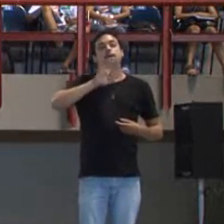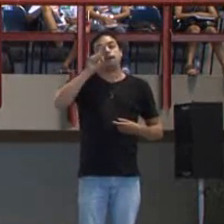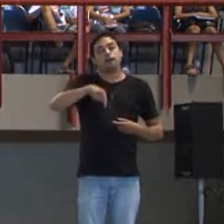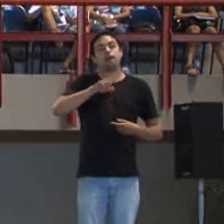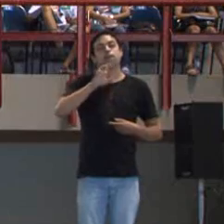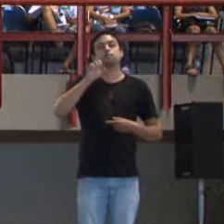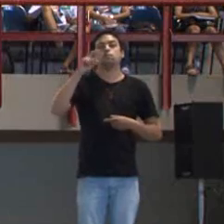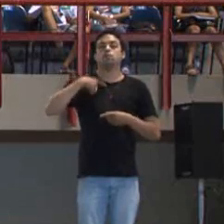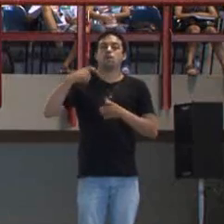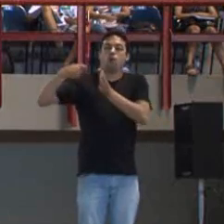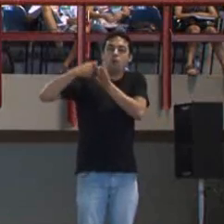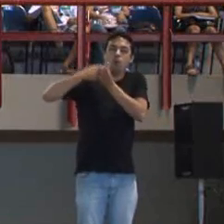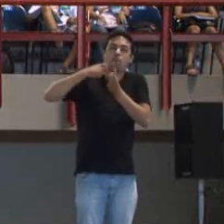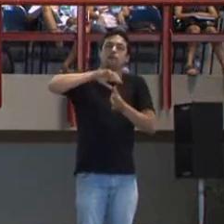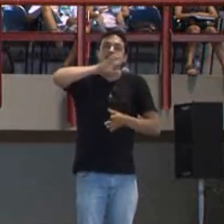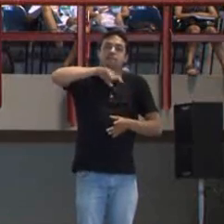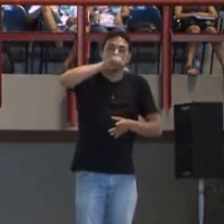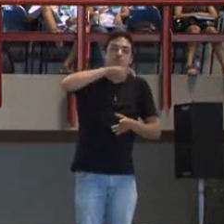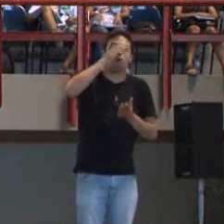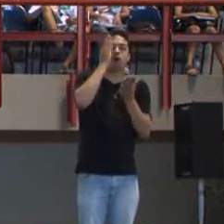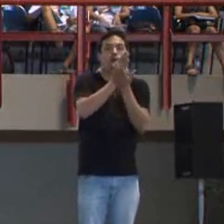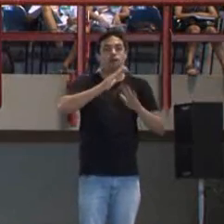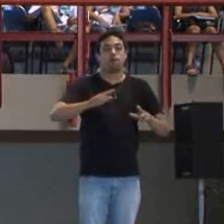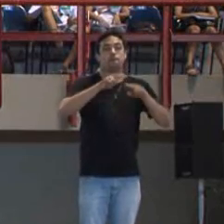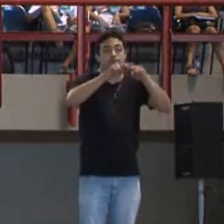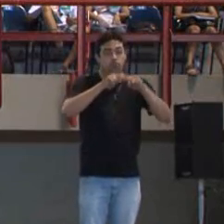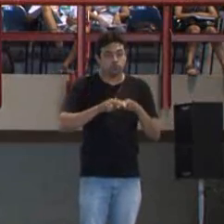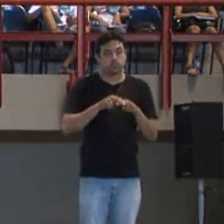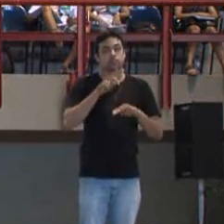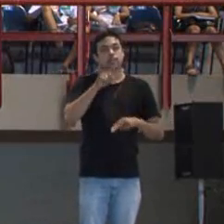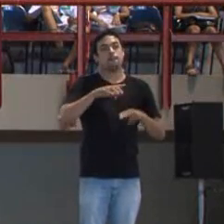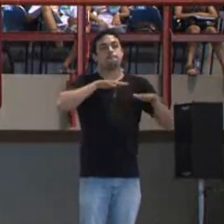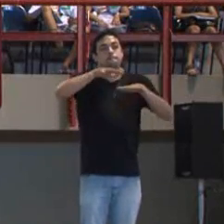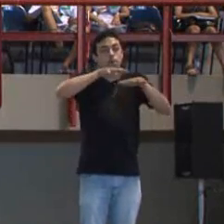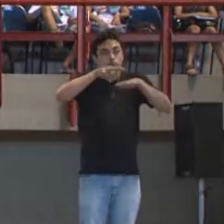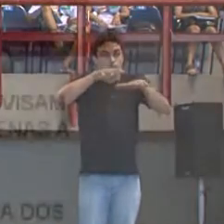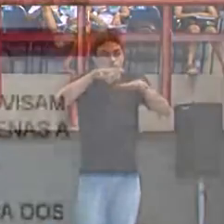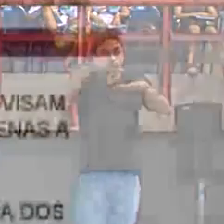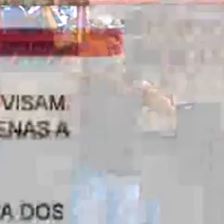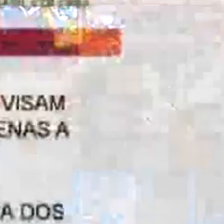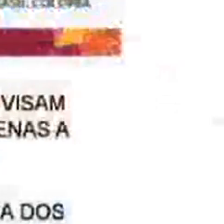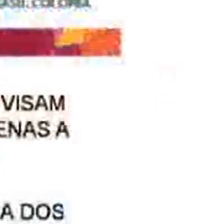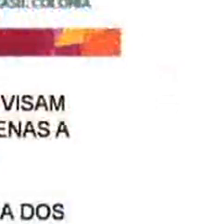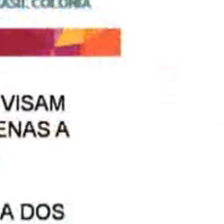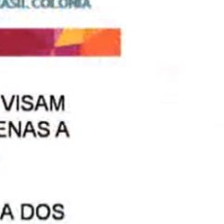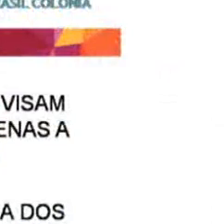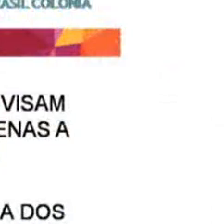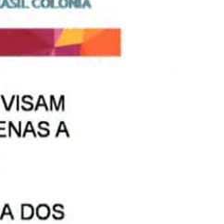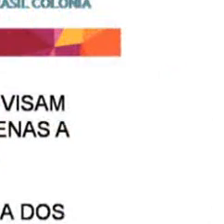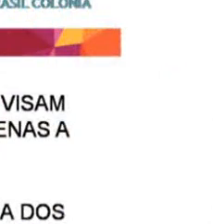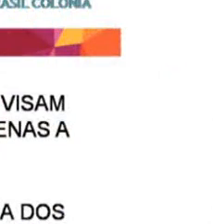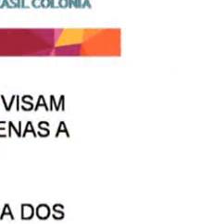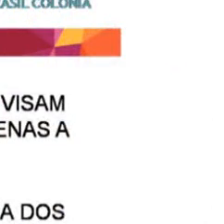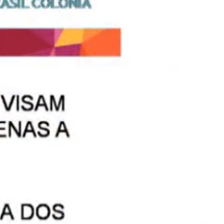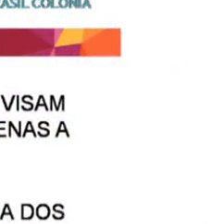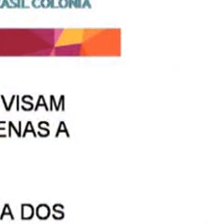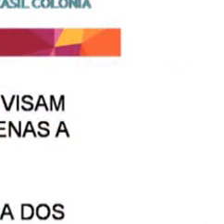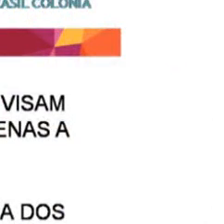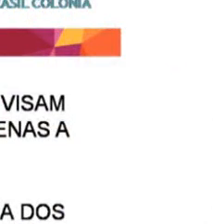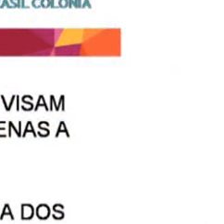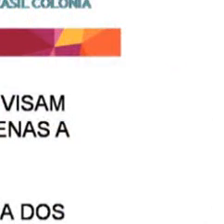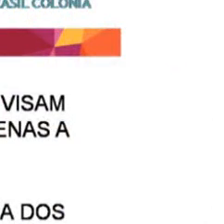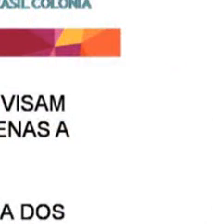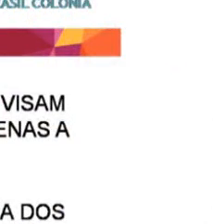acabar com a opressão fiscal. Então, esses movimentos são chamados de movimentos nativistas. Estão ali, né? Guerra